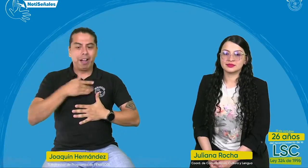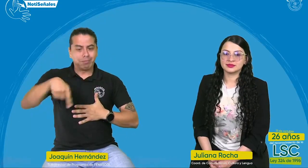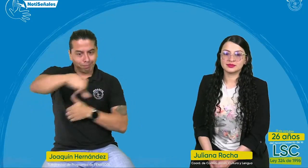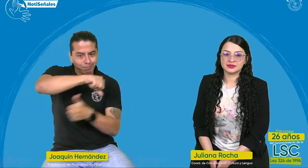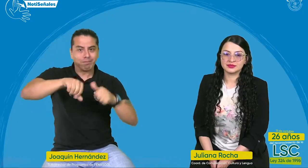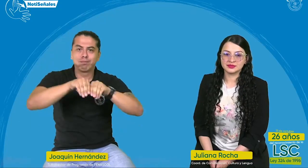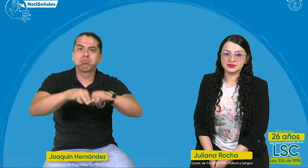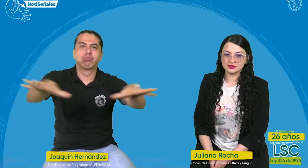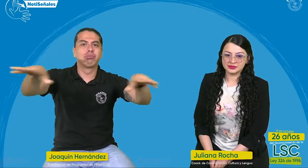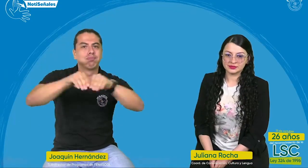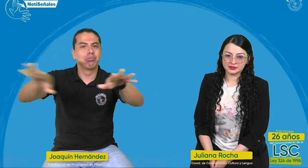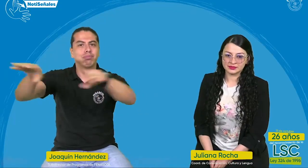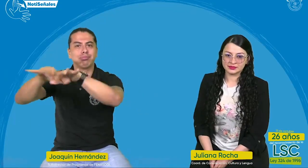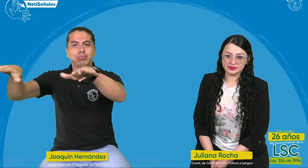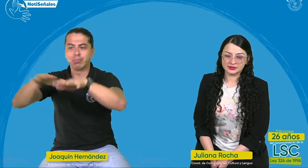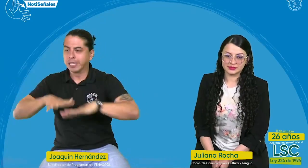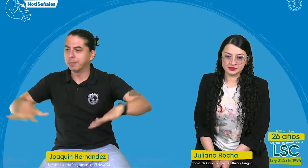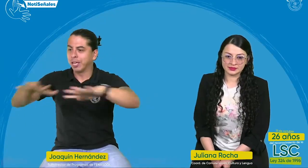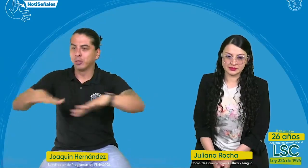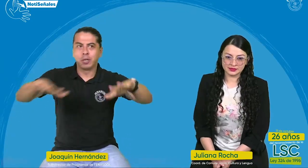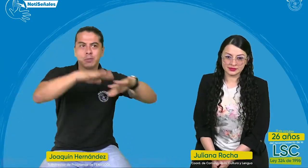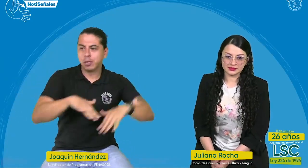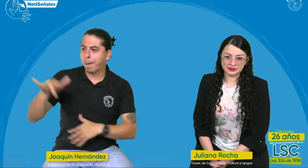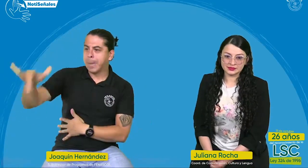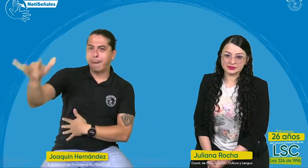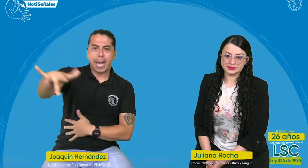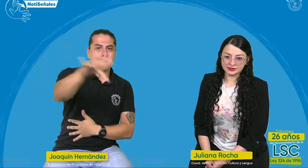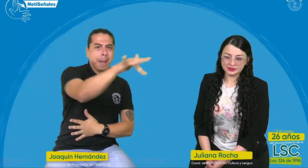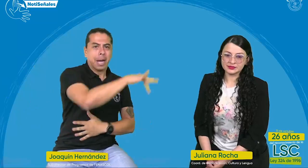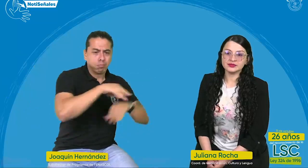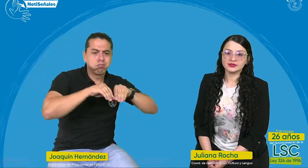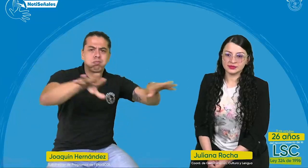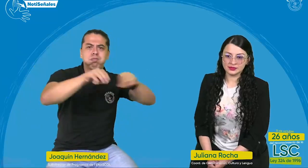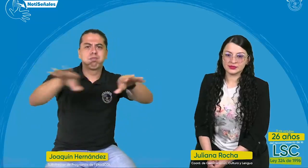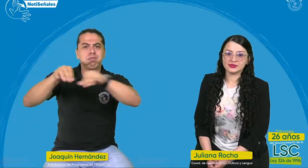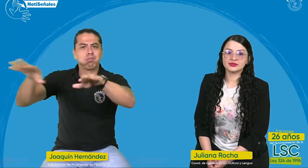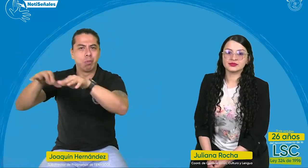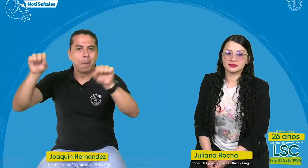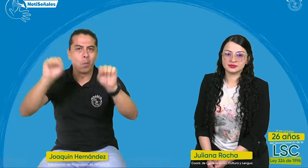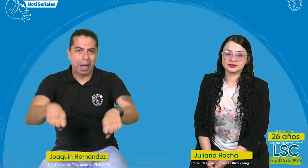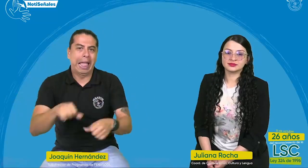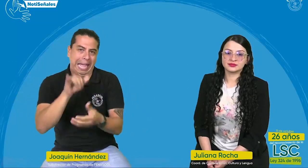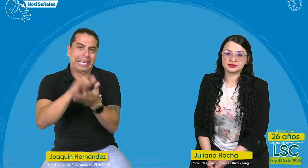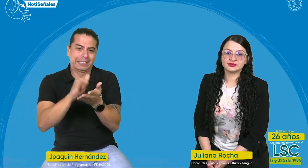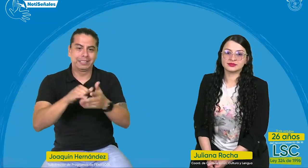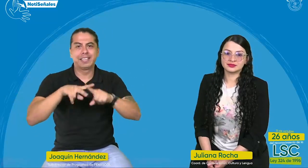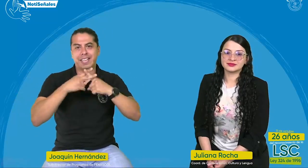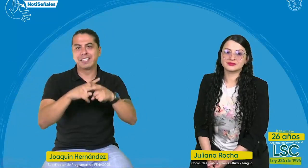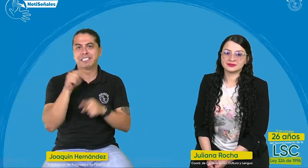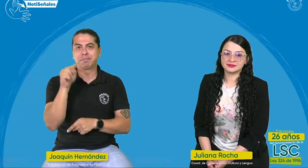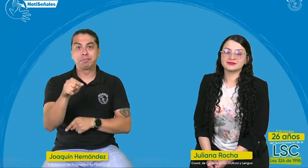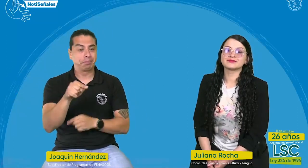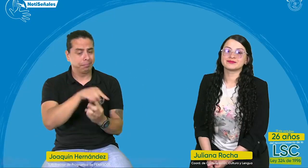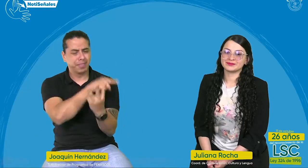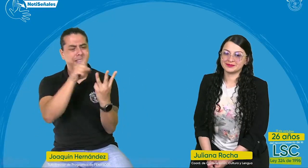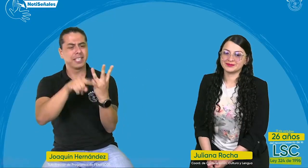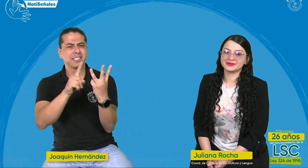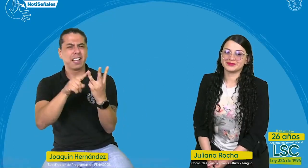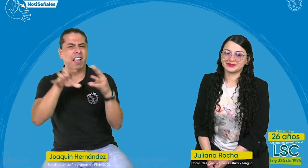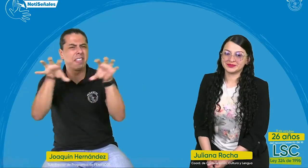acciones y que de esta manera pues también se impacte la educación de las personas sordas en diferentes espacios eso es lo que busca